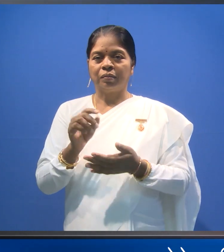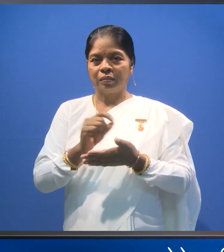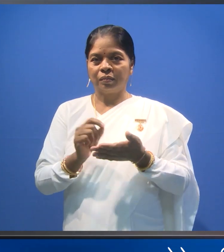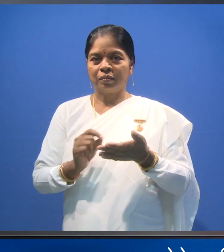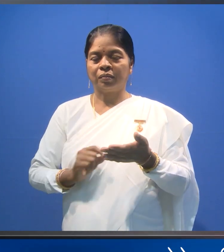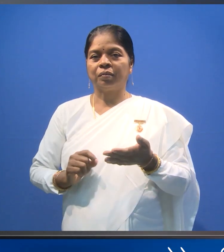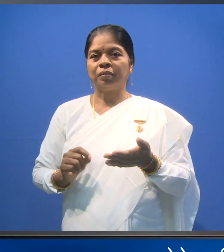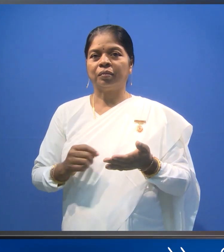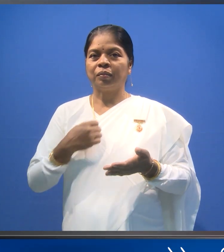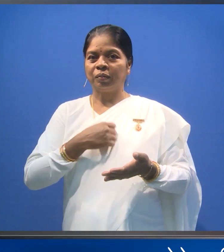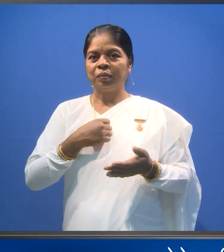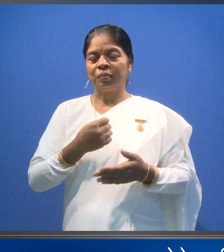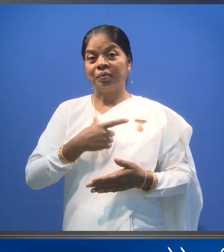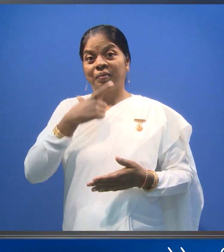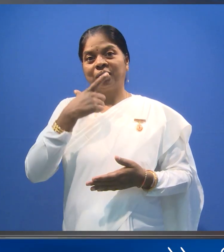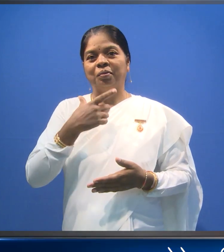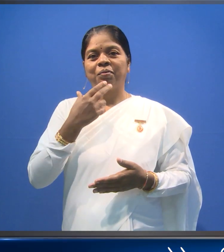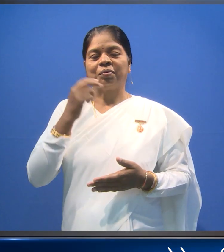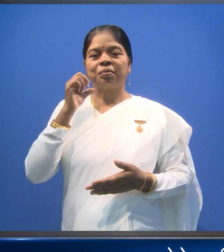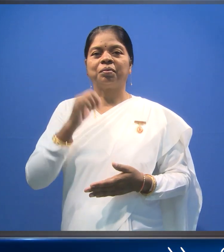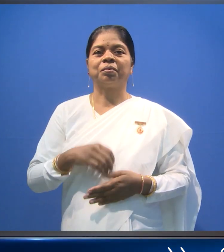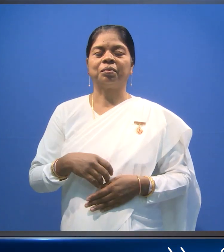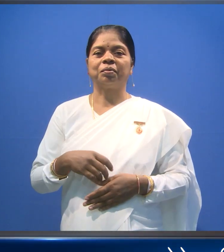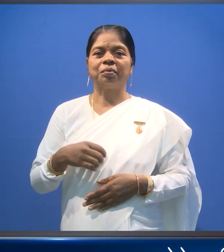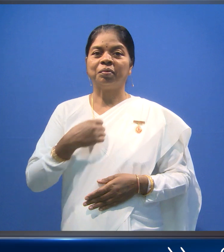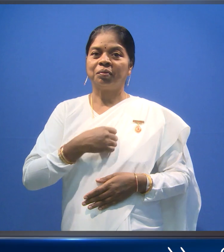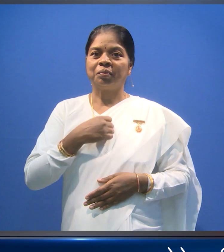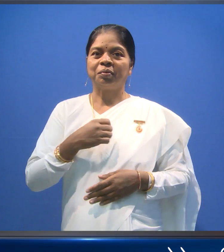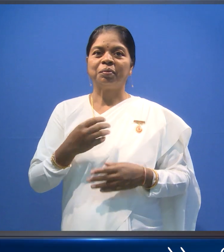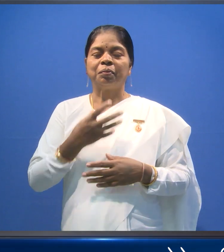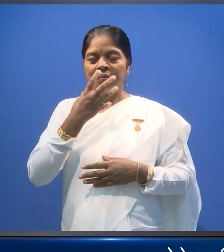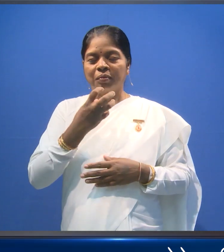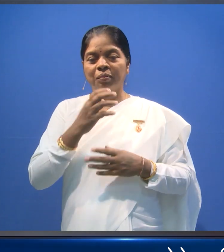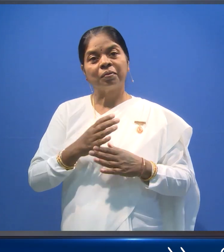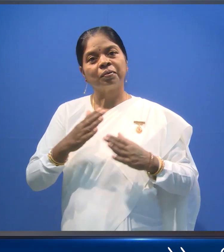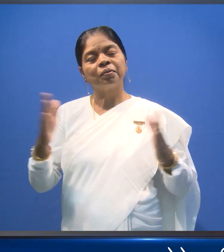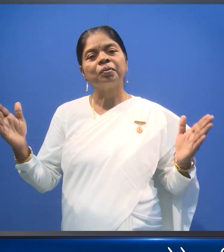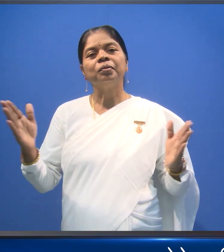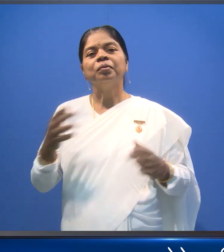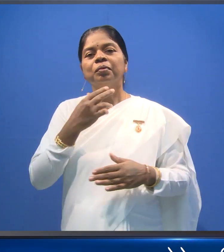लेखनातून मन प्रसन्न होते आणि मनाची उदासी दूर होते.